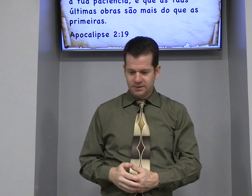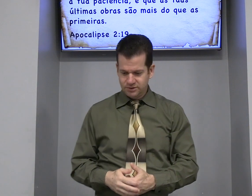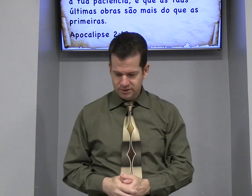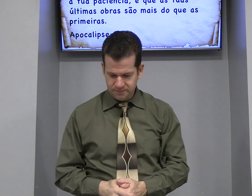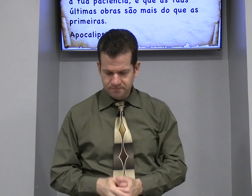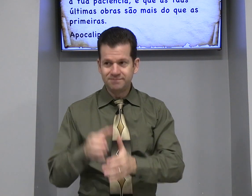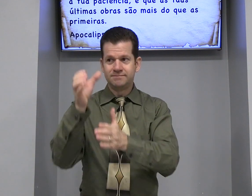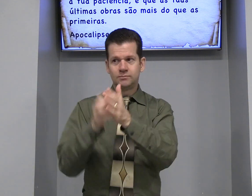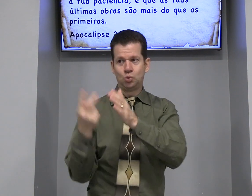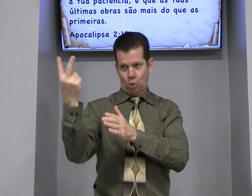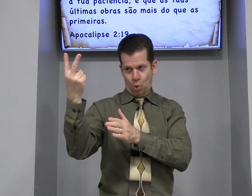Tiatira.